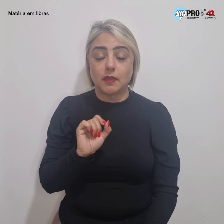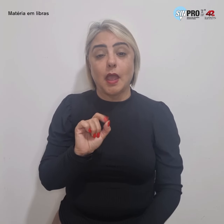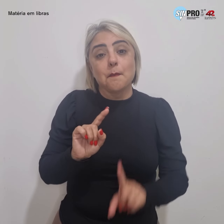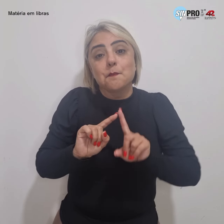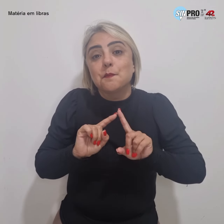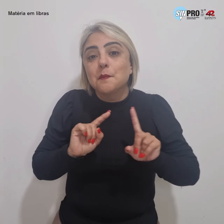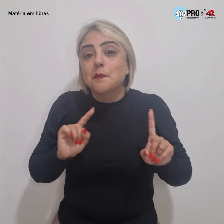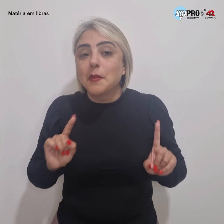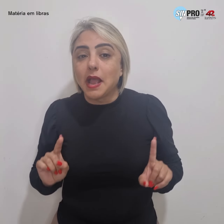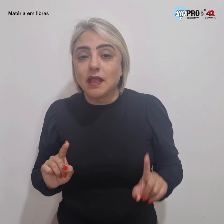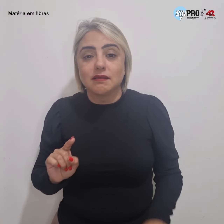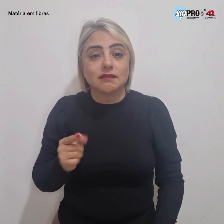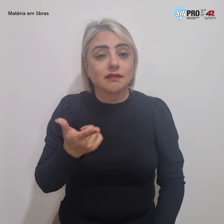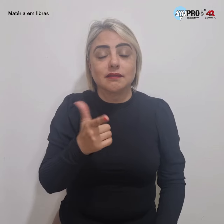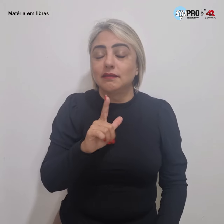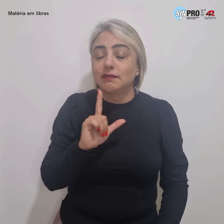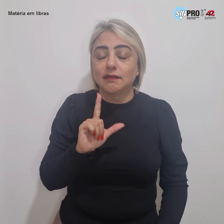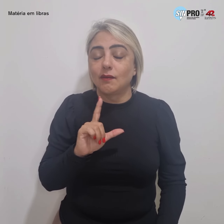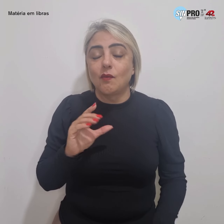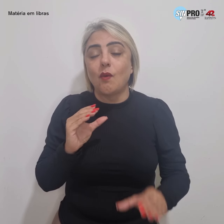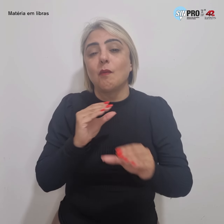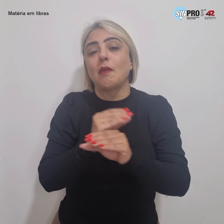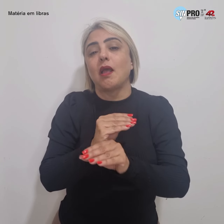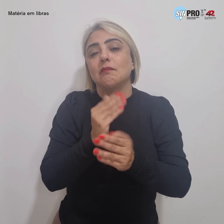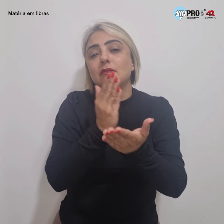Entretanto, não o suficiente para romper